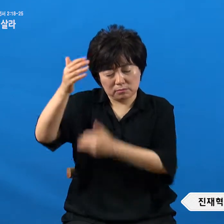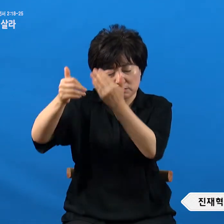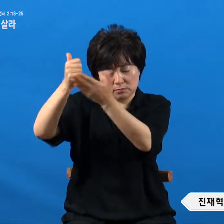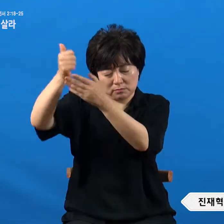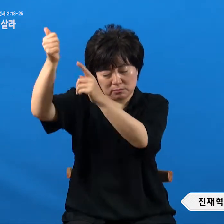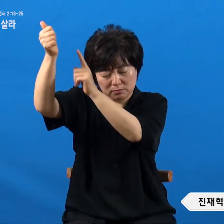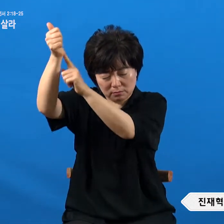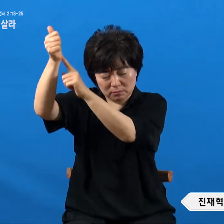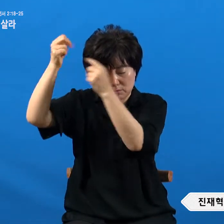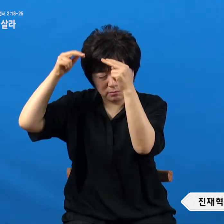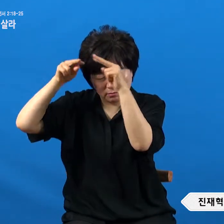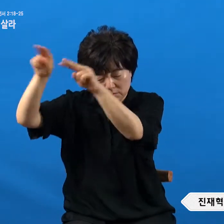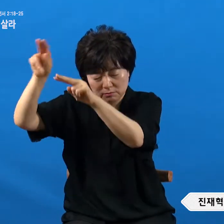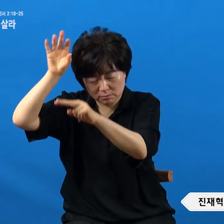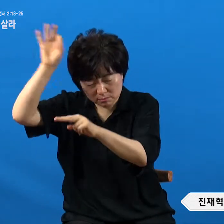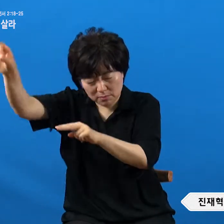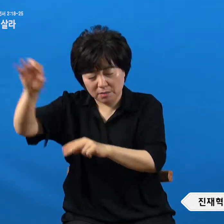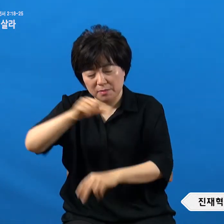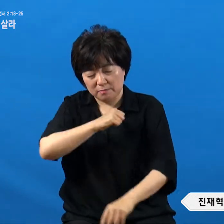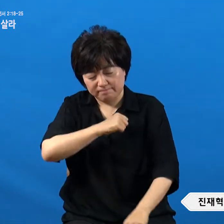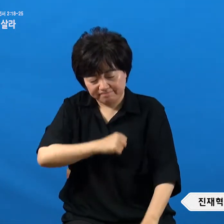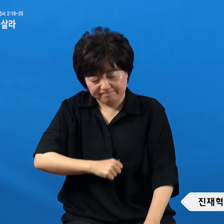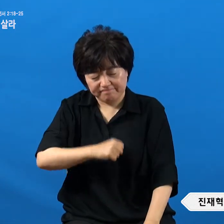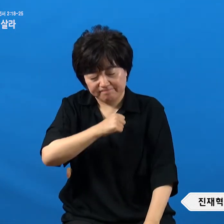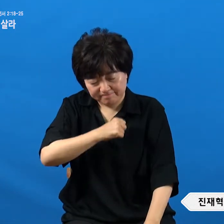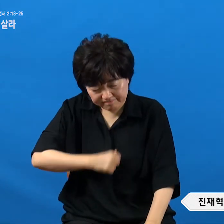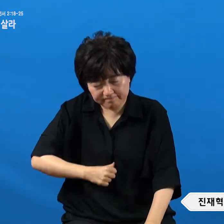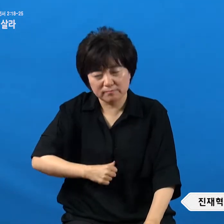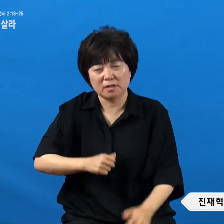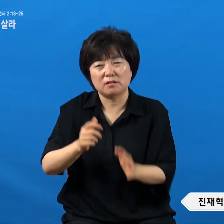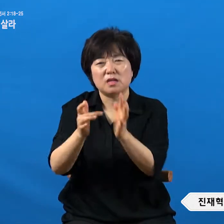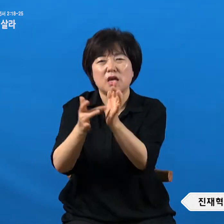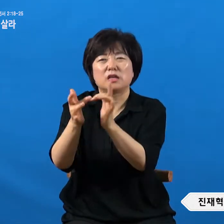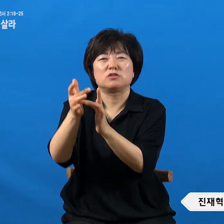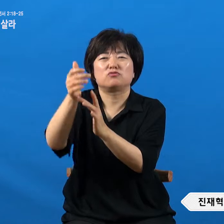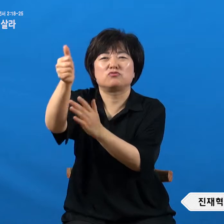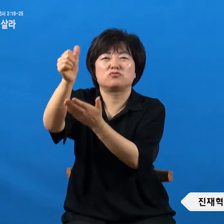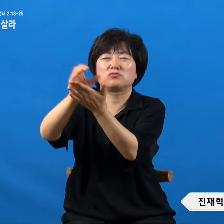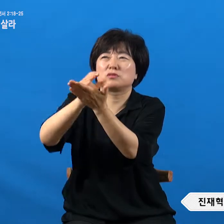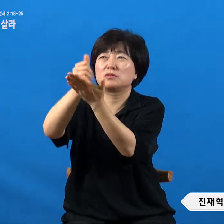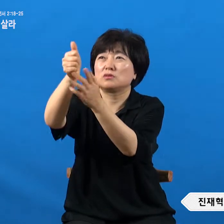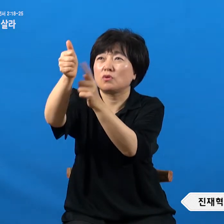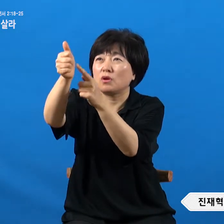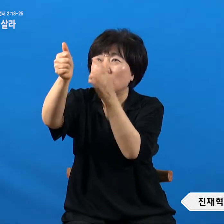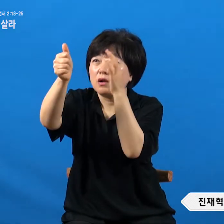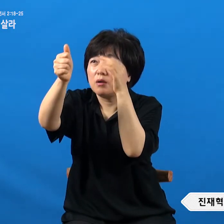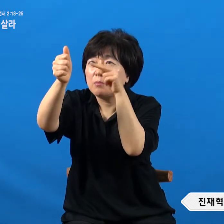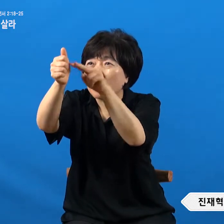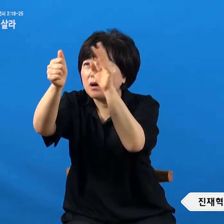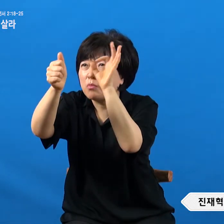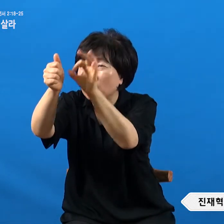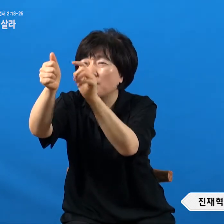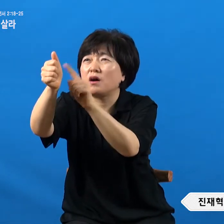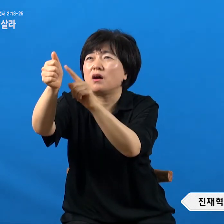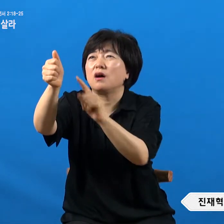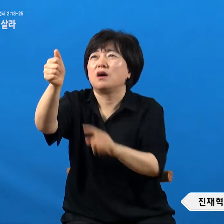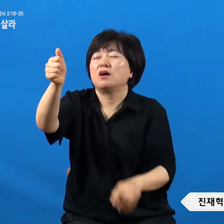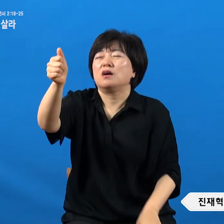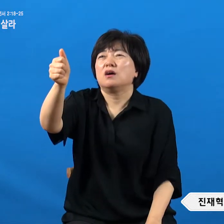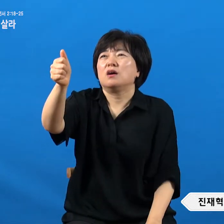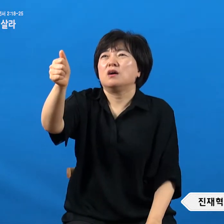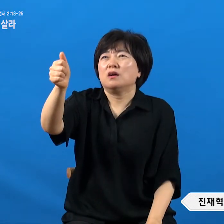그리스도를 바라보며, 오늘 성경은 이 사도 베드로가 이렇게 이야기할 수 있는 이유,